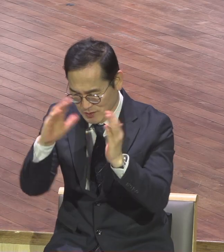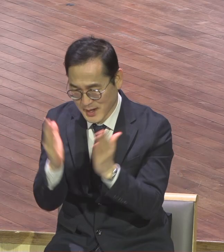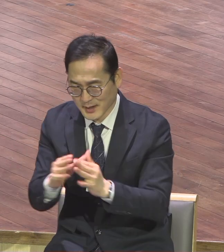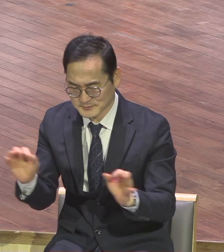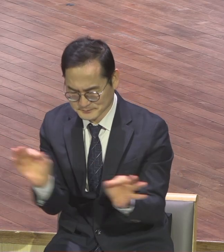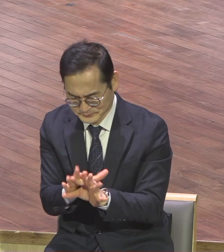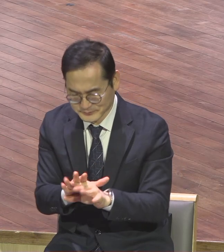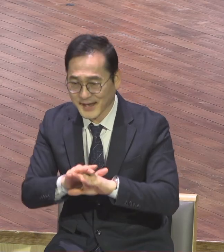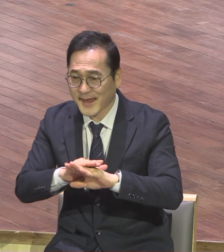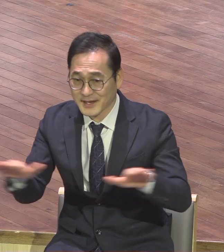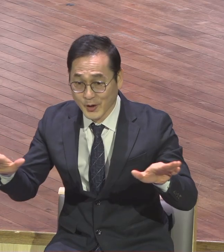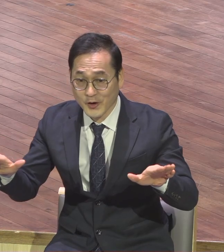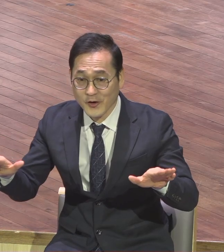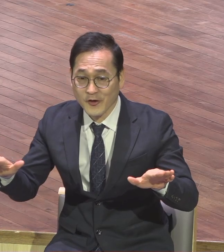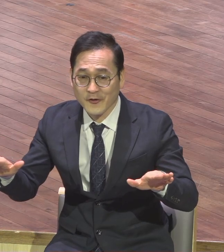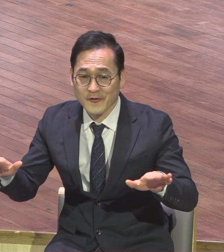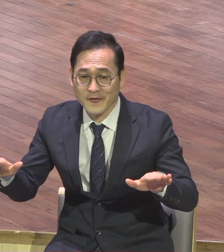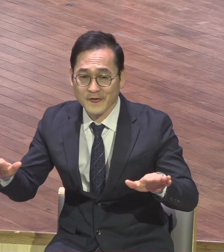완벽하게 해결하셨다.